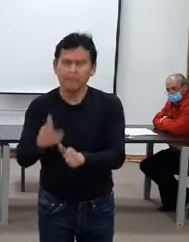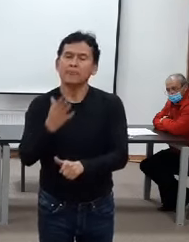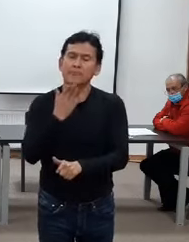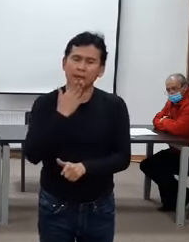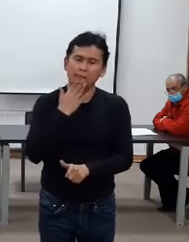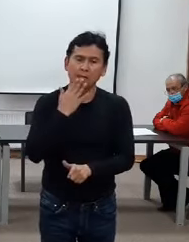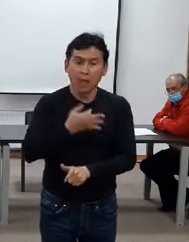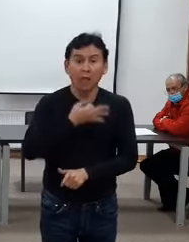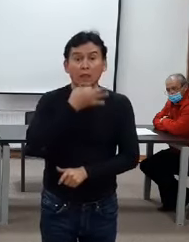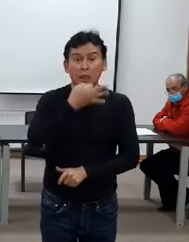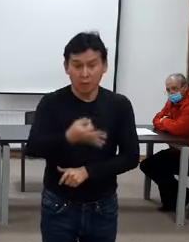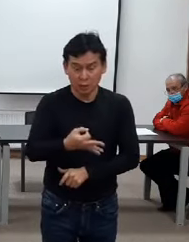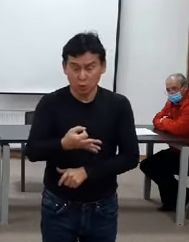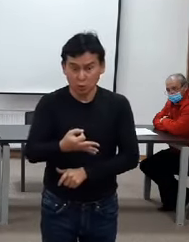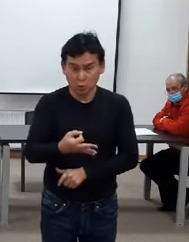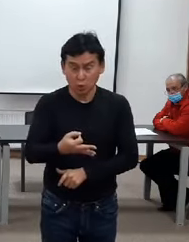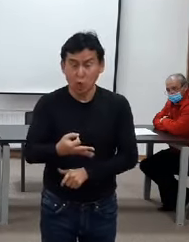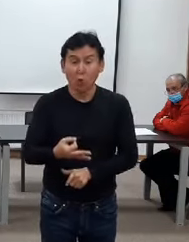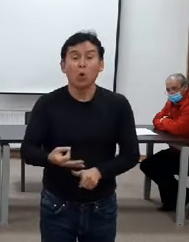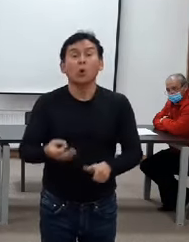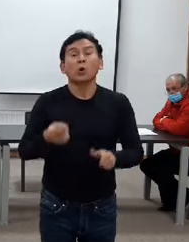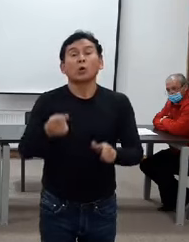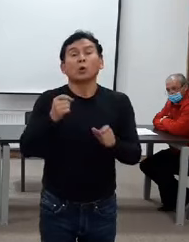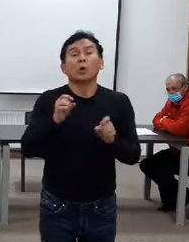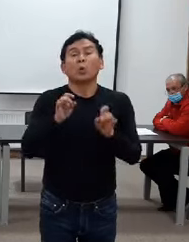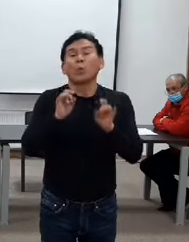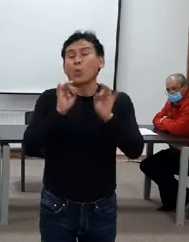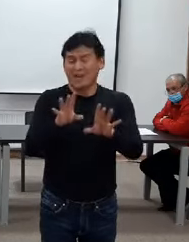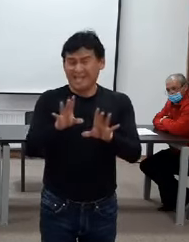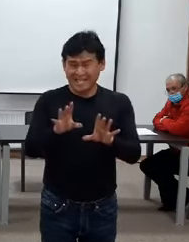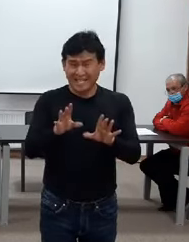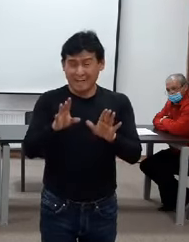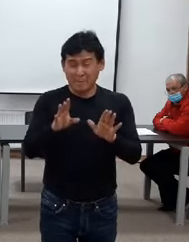que ninguna medida va a conseguir